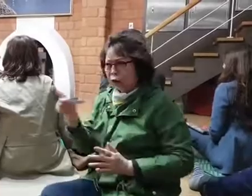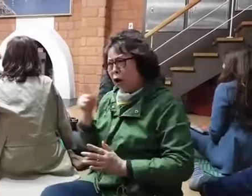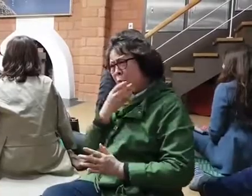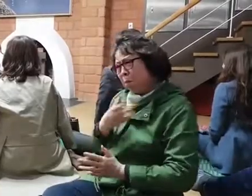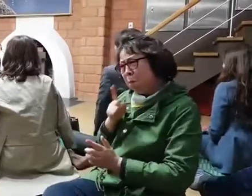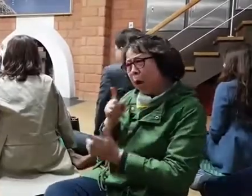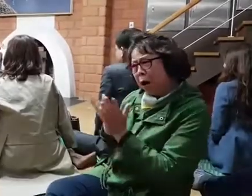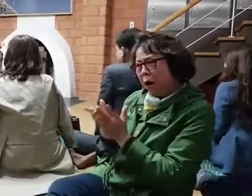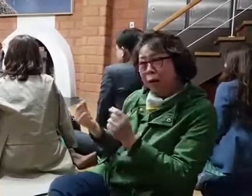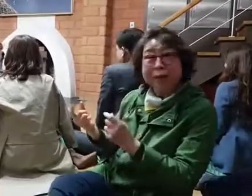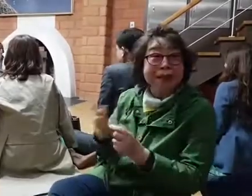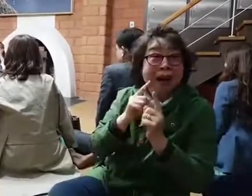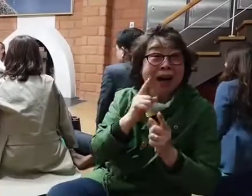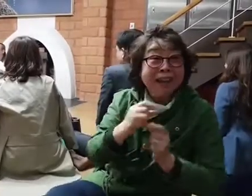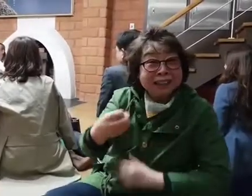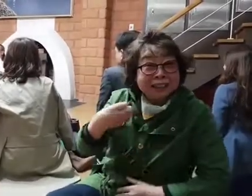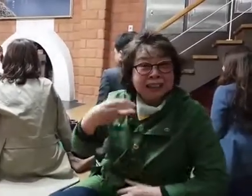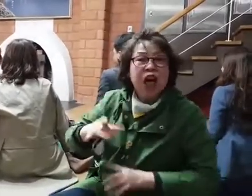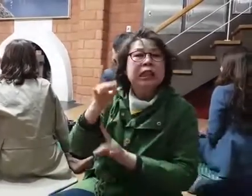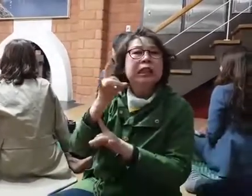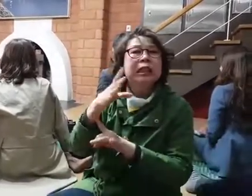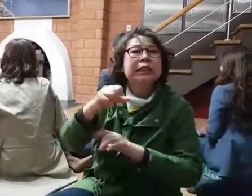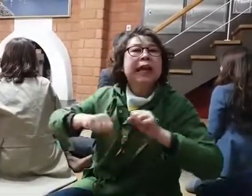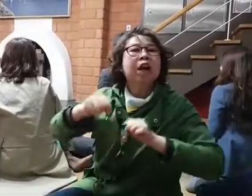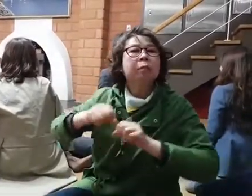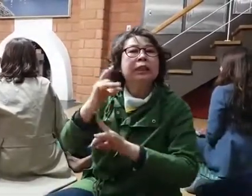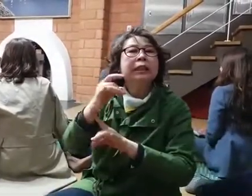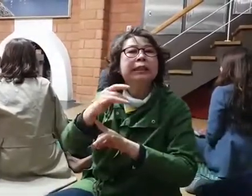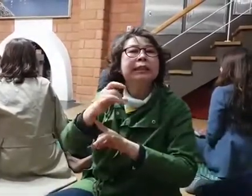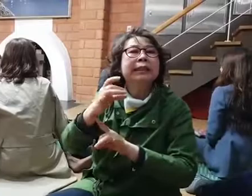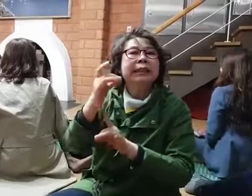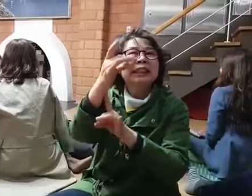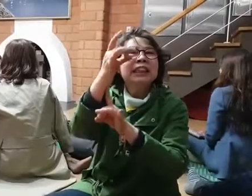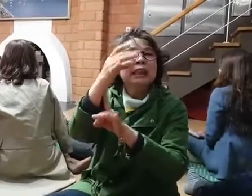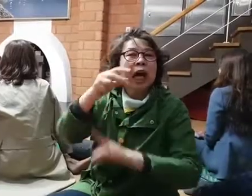얘기하는데 근데 신들의 작업이 어떤 거냐 하면